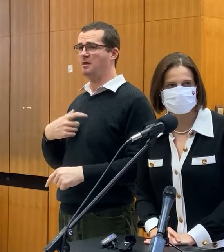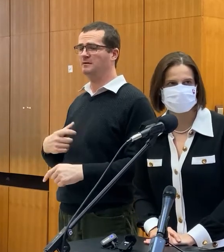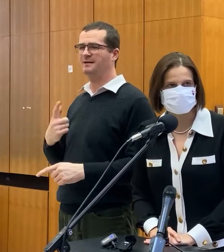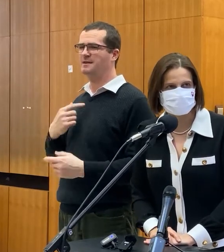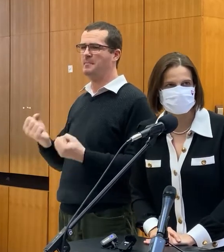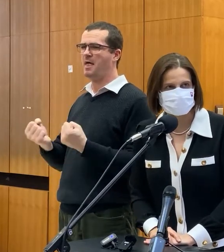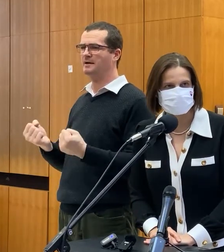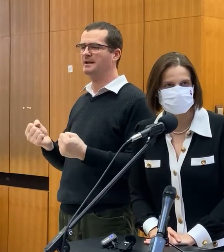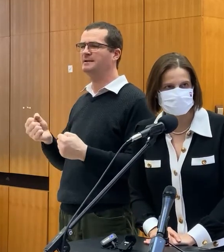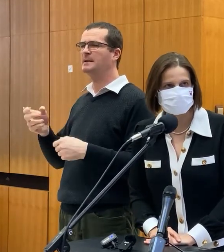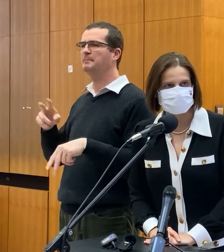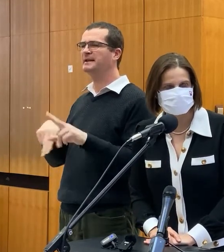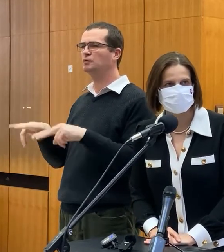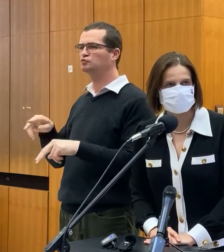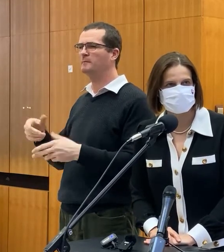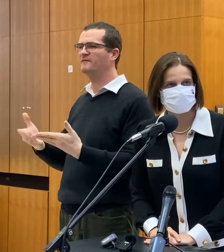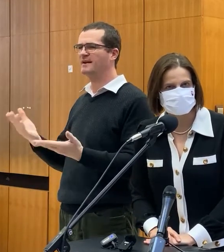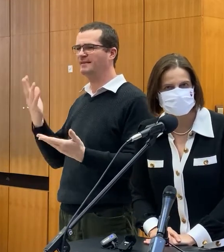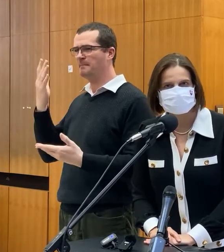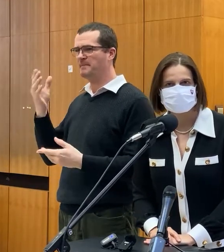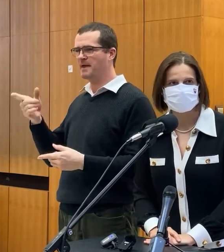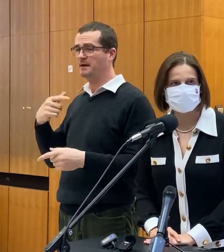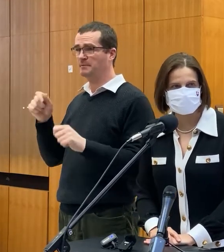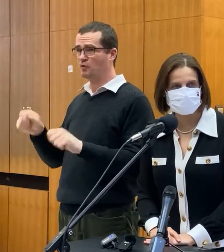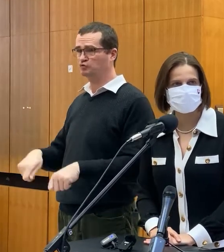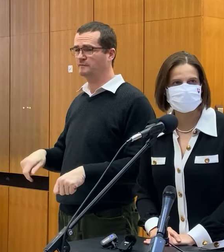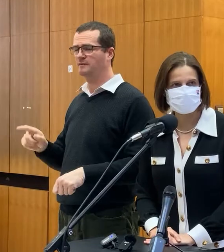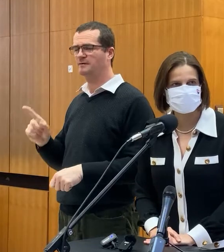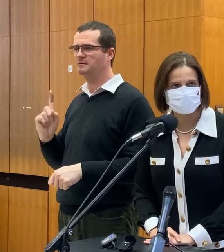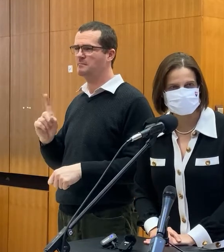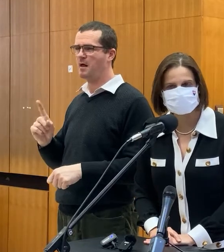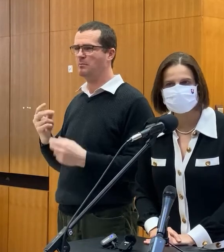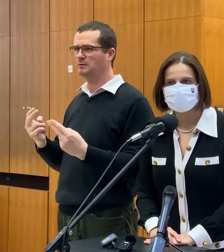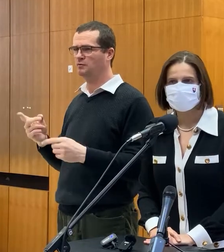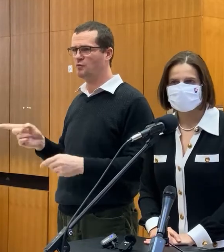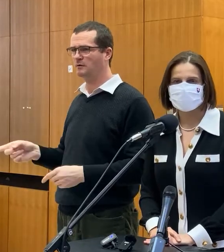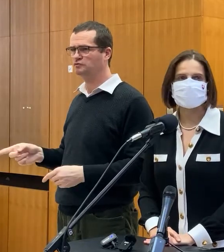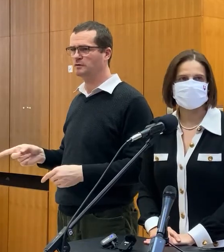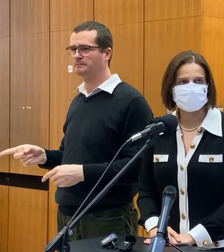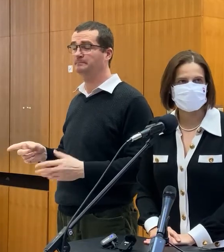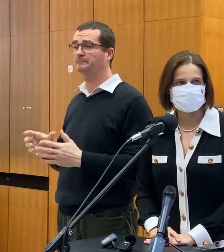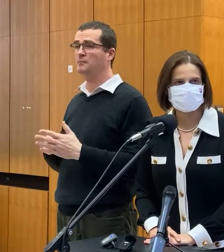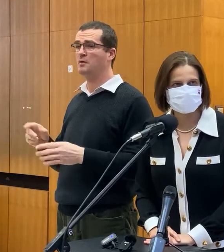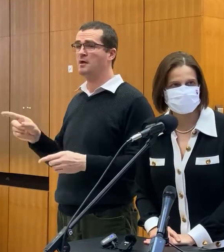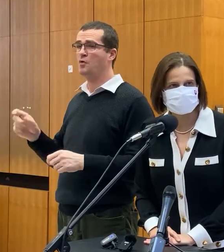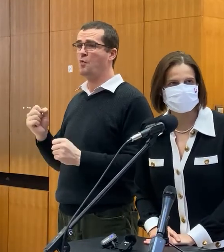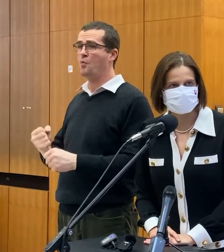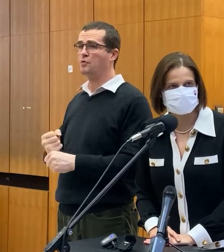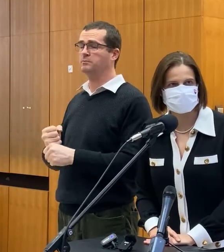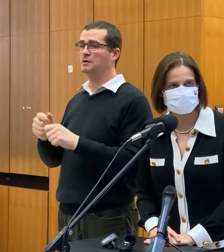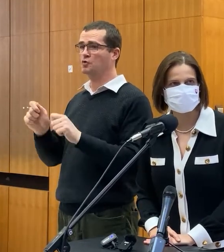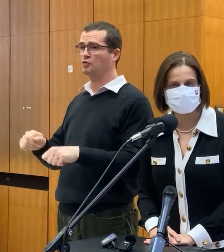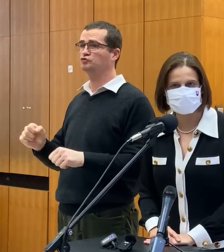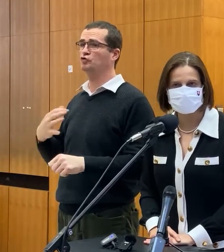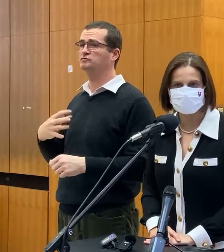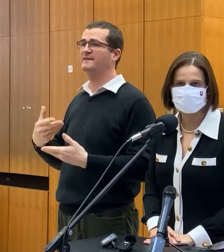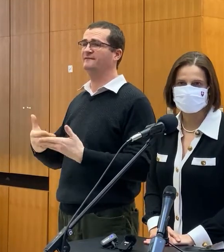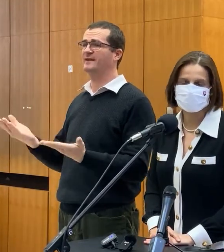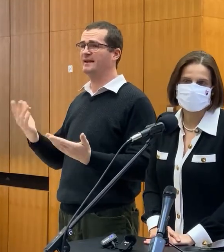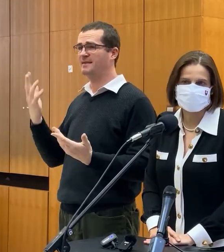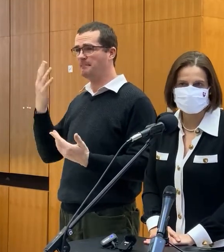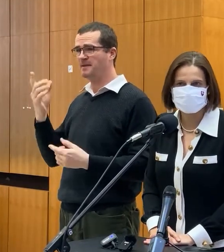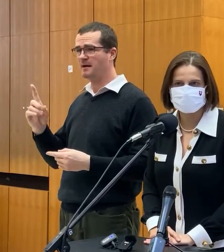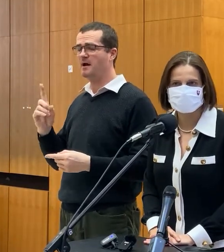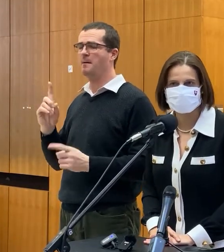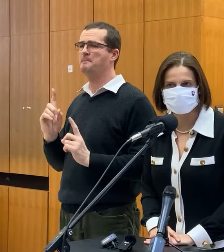nemal riadiť prieskumy verejnej mienky pri svojom rozhodovaní. To by nemalo byť kľúčové, že podľa toho urobí rozhodnutie, čo chce verejná mienka,